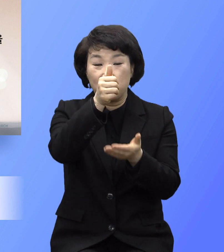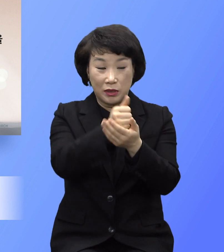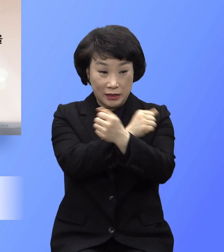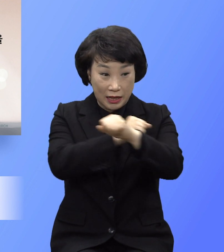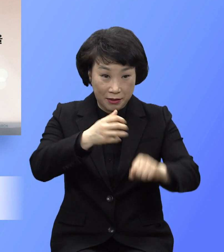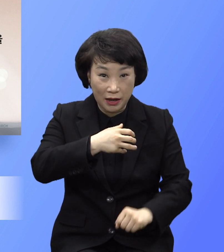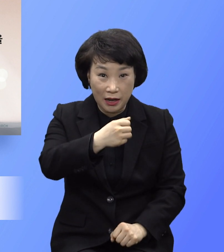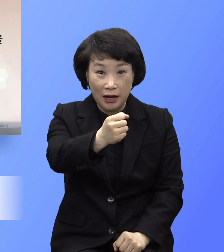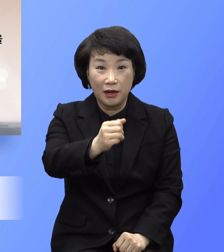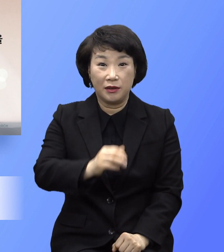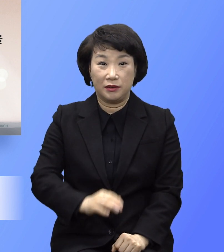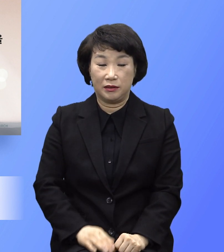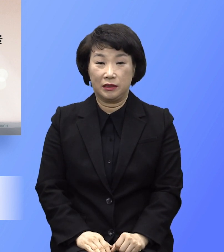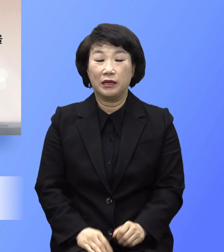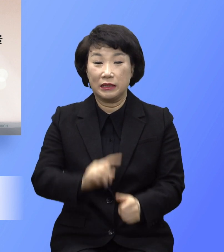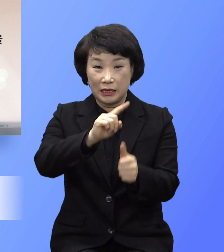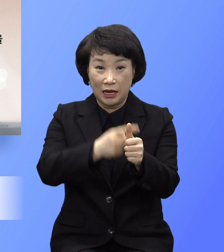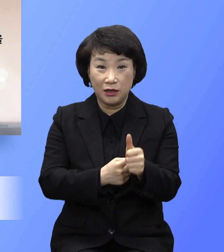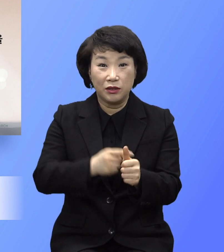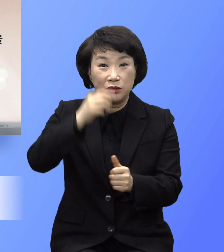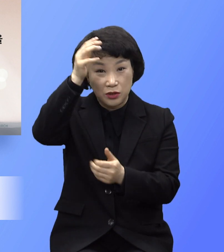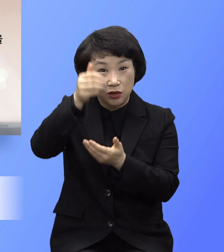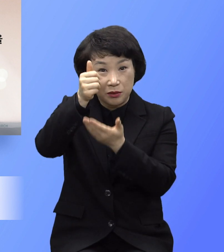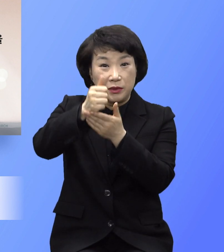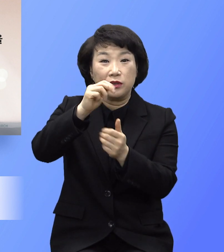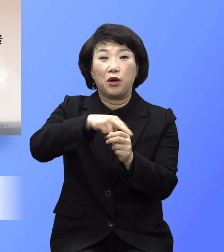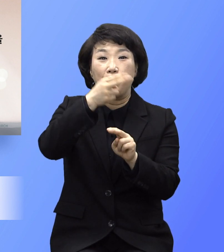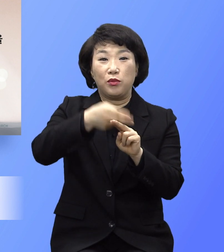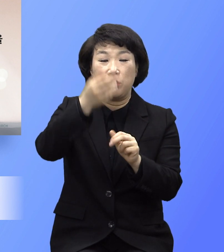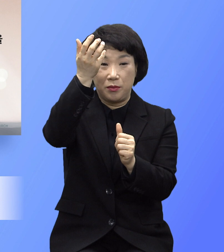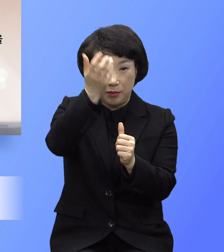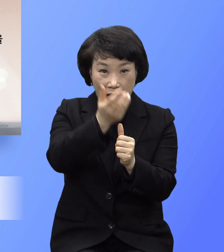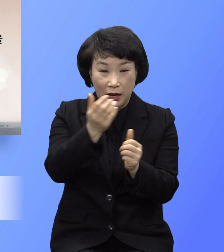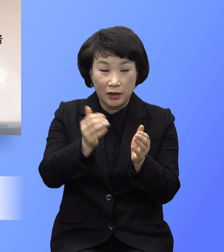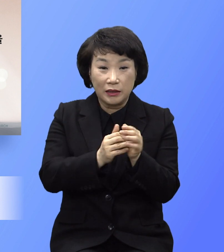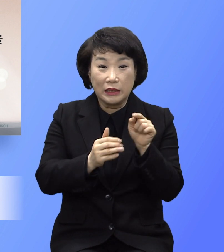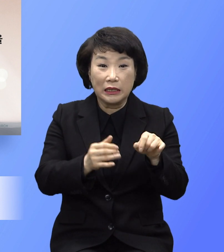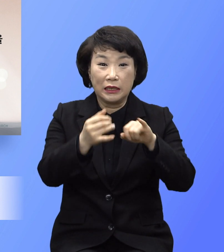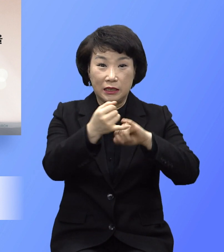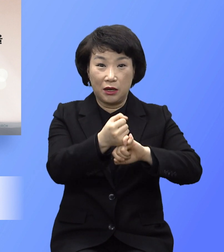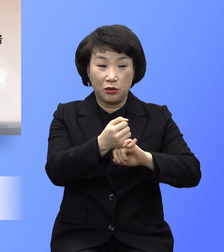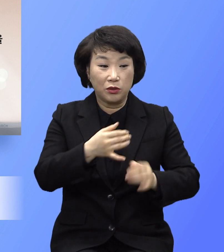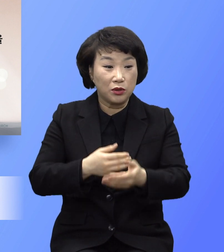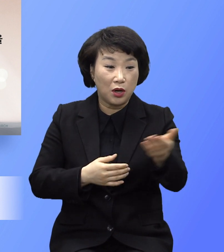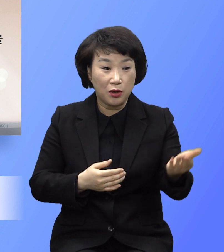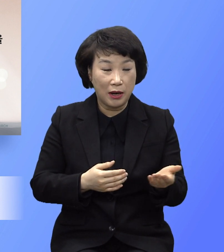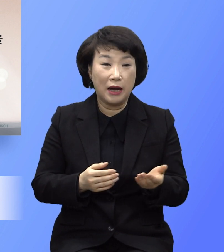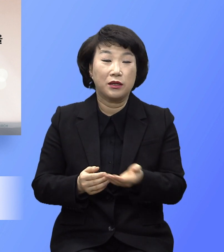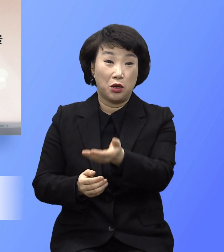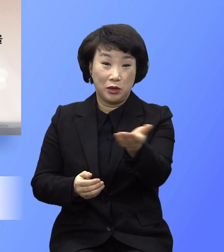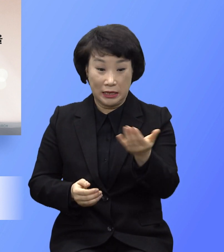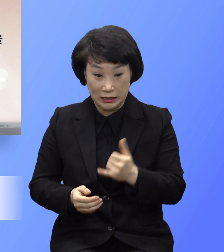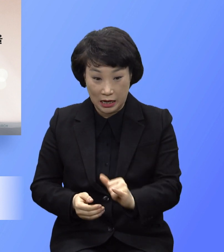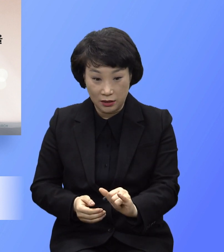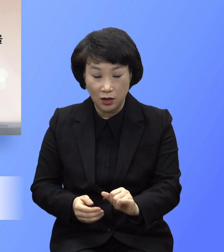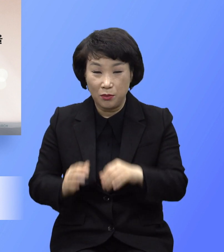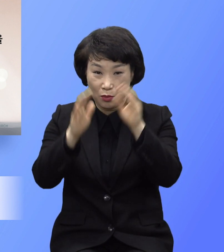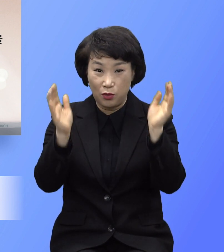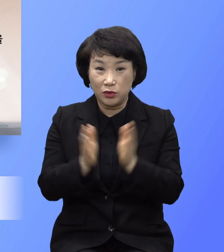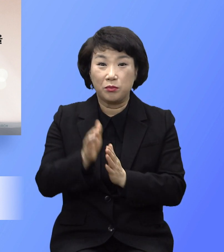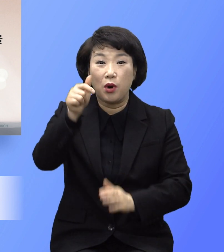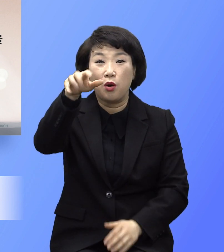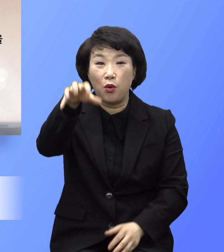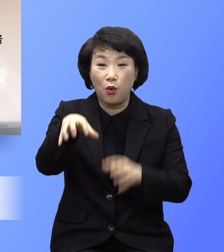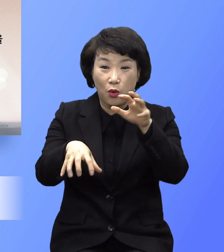죄 사함을 얻으라. 그리하면 성령을 선물로 받으리니 이 약속은 너희와 너희 자녀와 모든